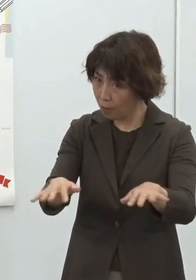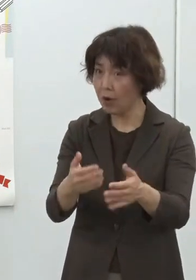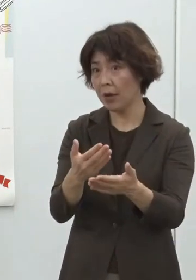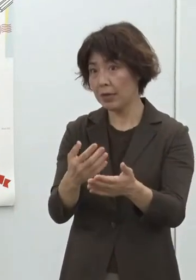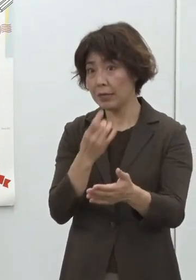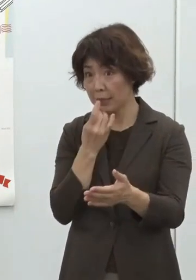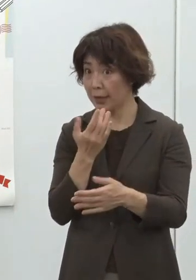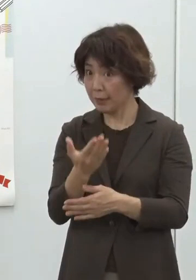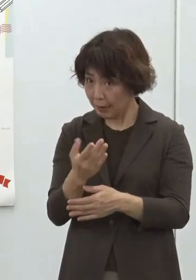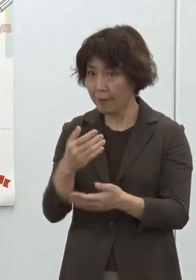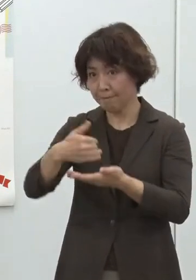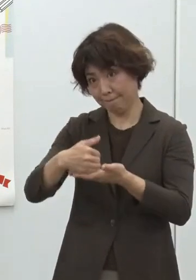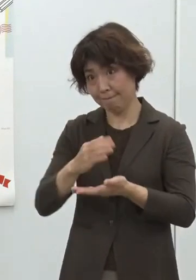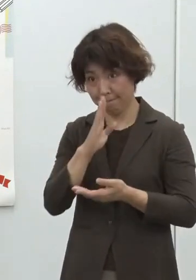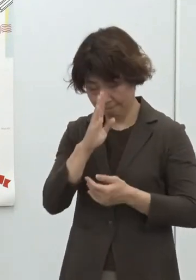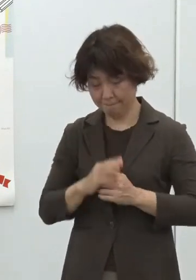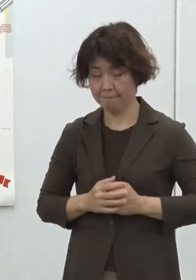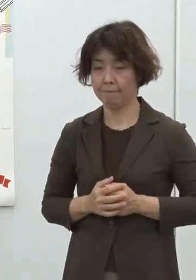お伺いできますでしょうか。 はい、